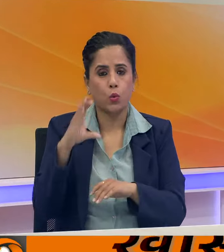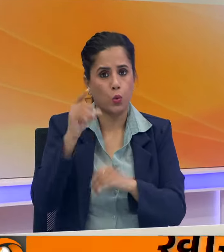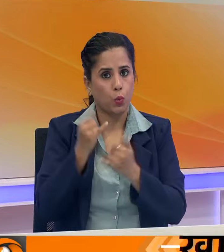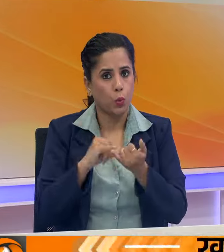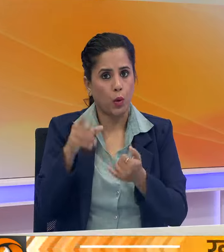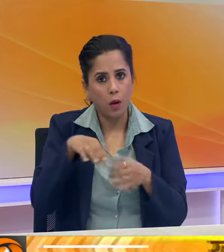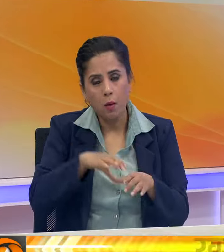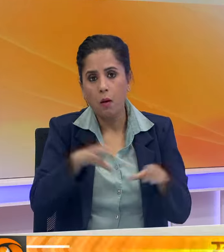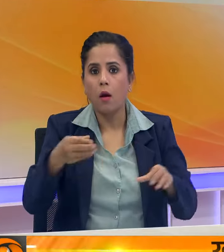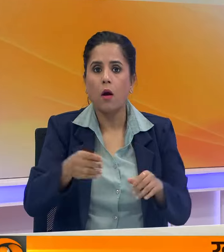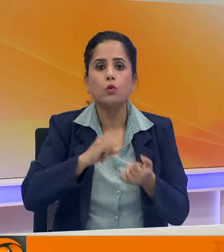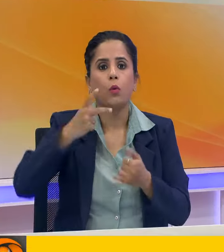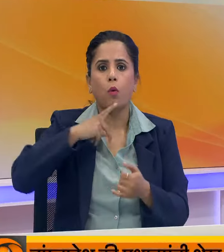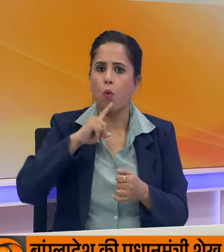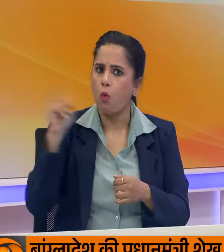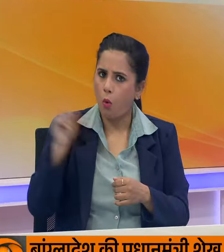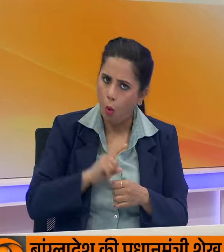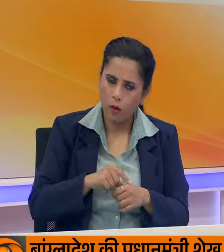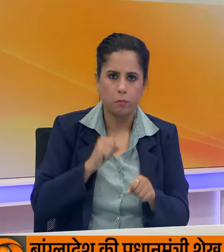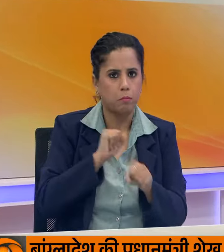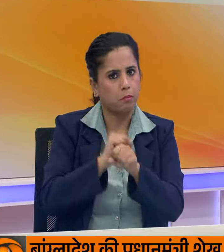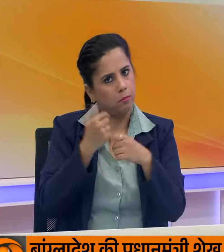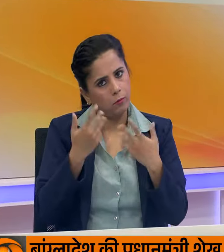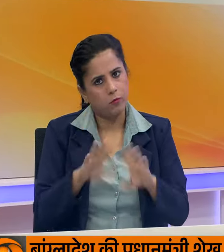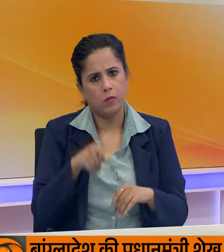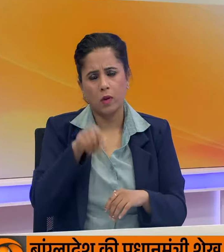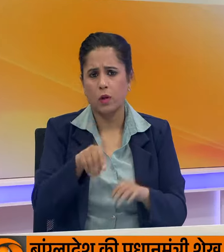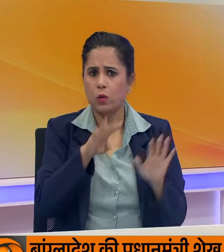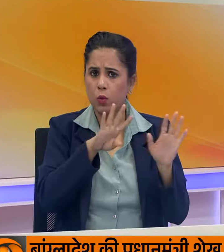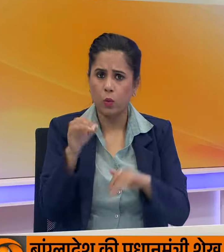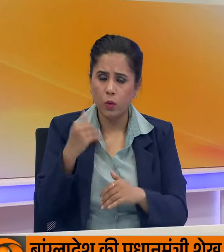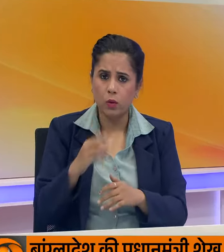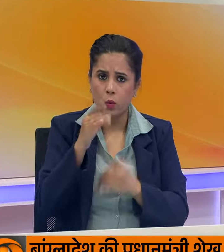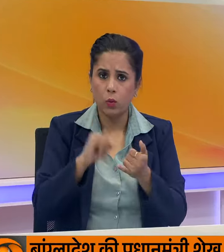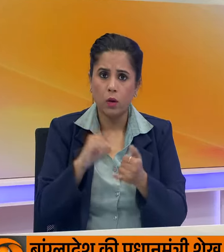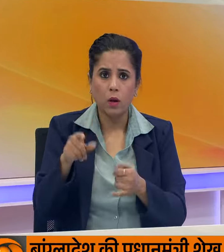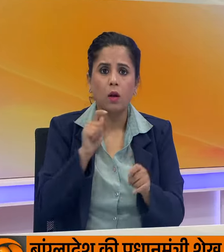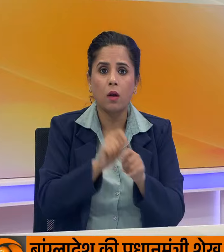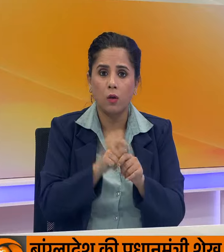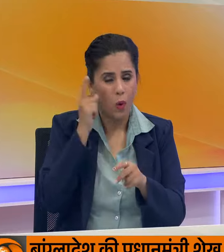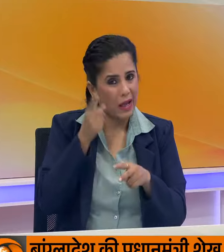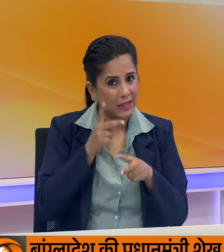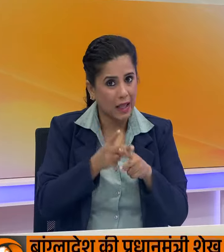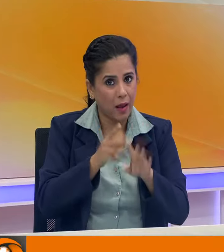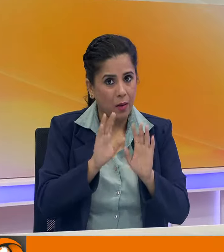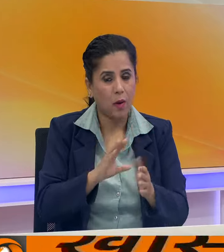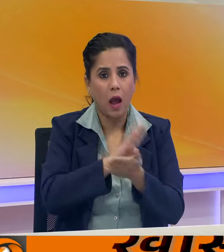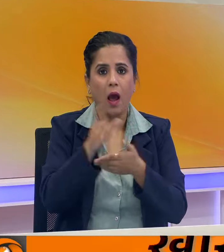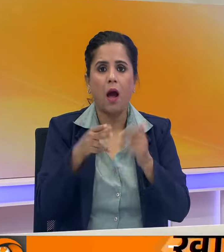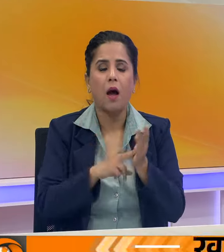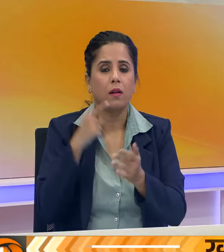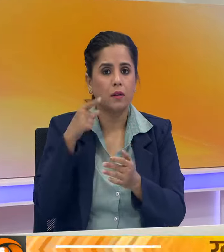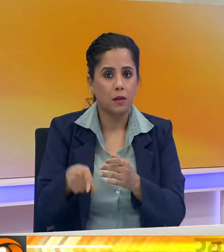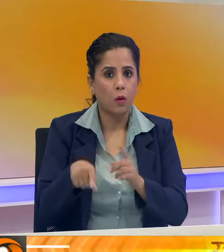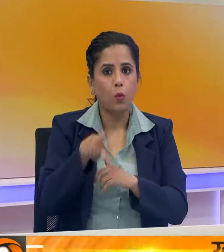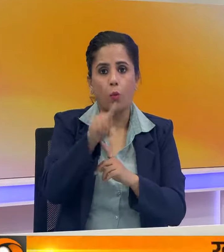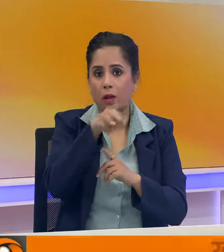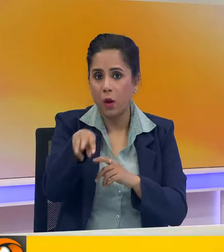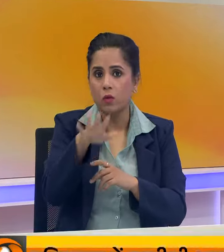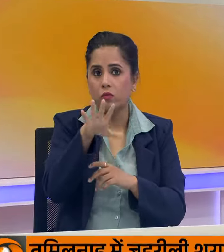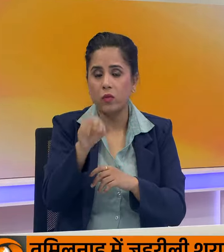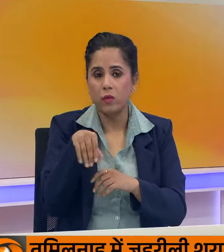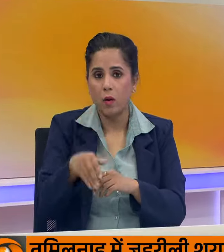बनाया गया सुप्रीम कोर्ट के डायरेक्टिव से तो उस 900 क्यूसेक को बनाए रखने के लिए हथनीकुंड बराज से 1050